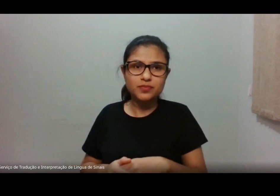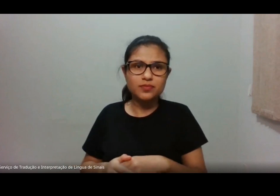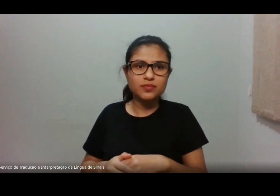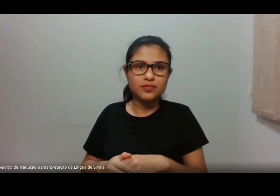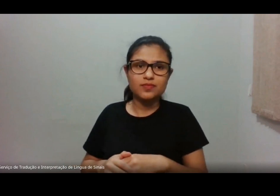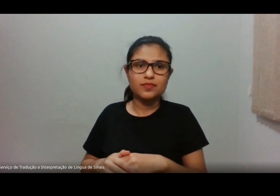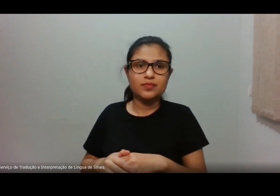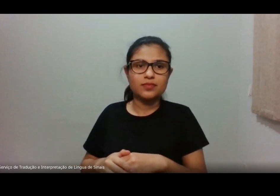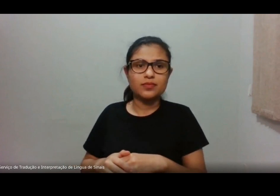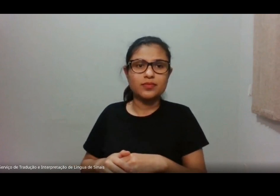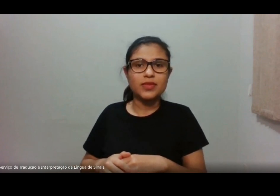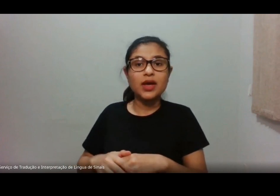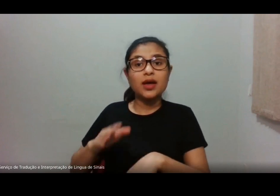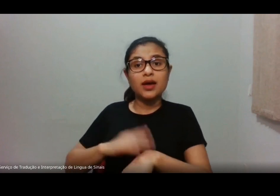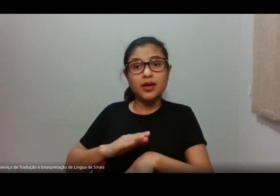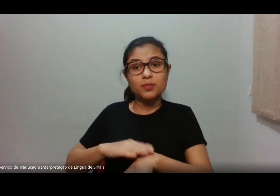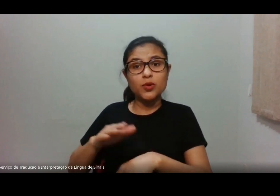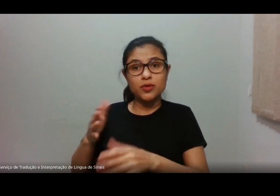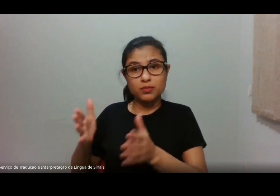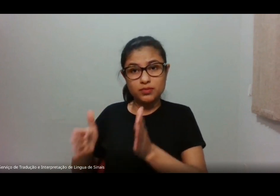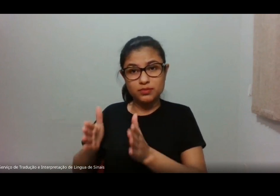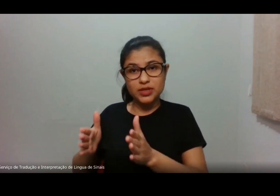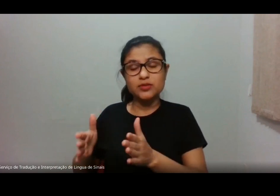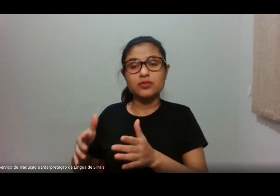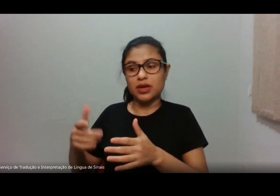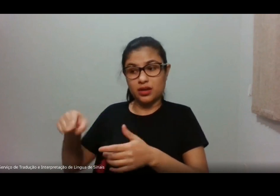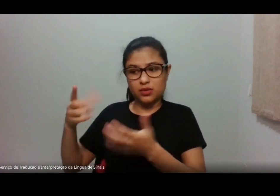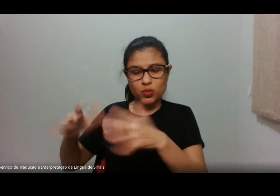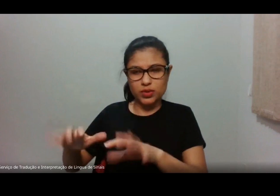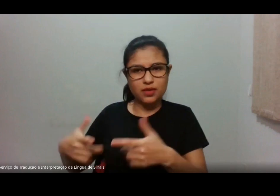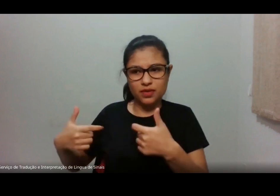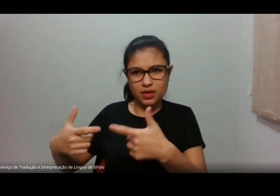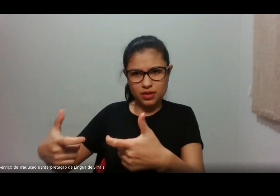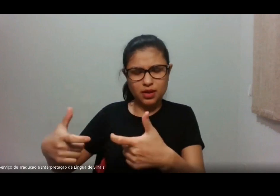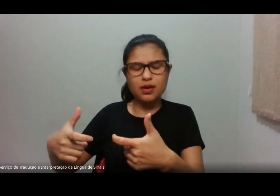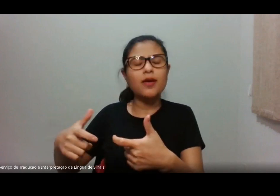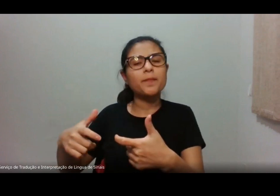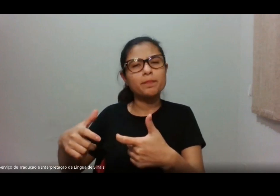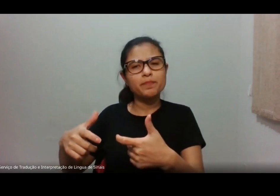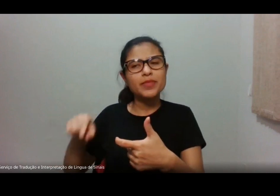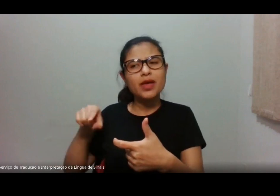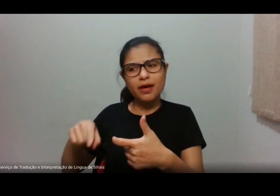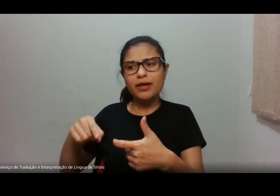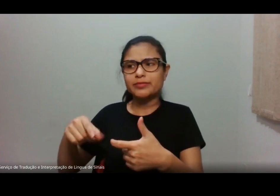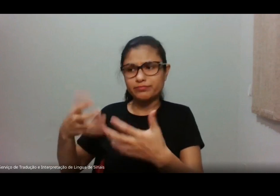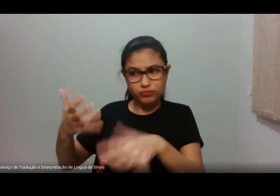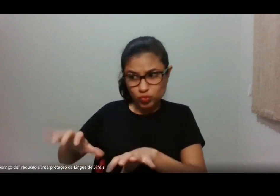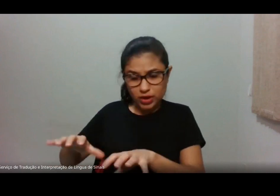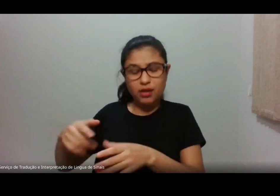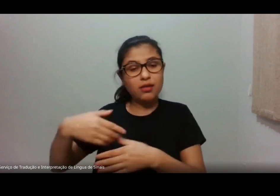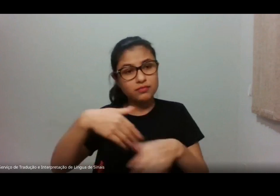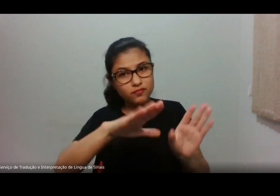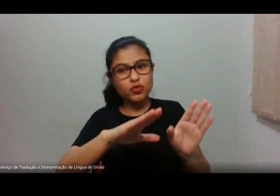guerra, ele foi mandado como, como que se chama, objector de conscience, não sei. Enfim, ele foi mandado para